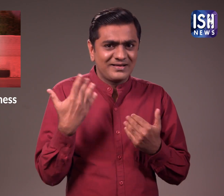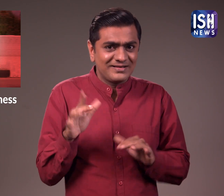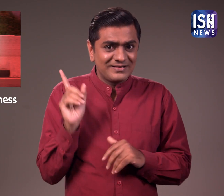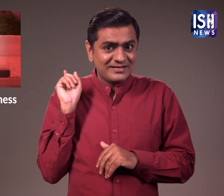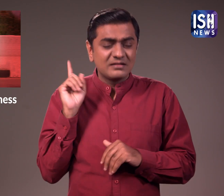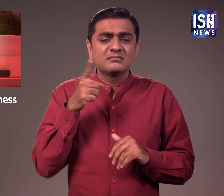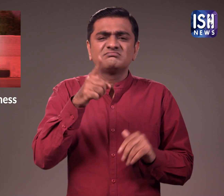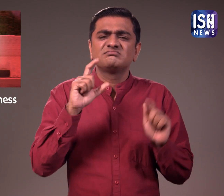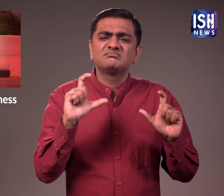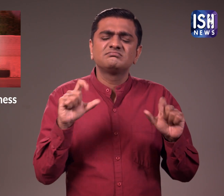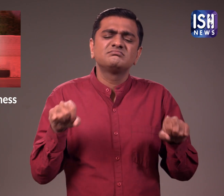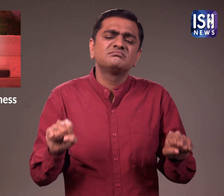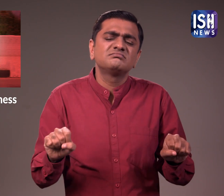बहुत साउधान रहना चाहिए